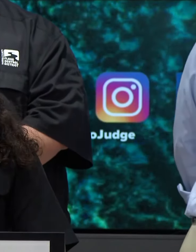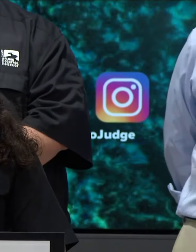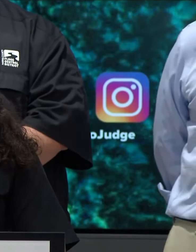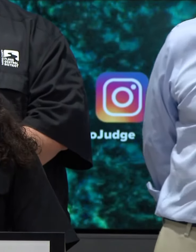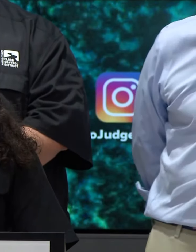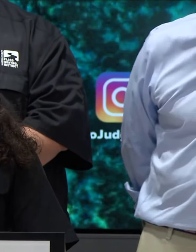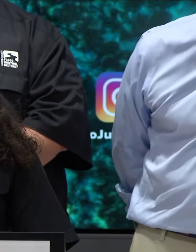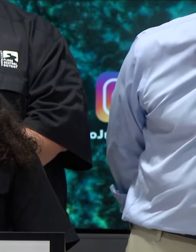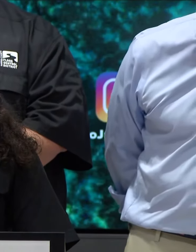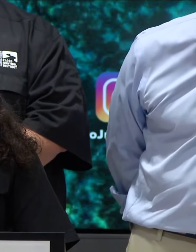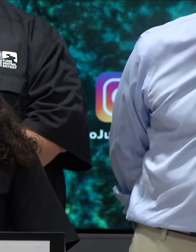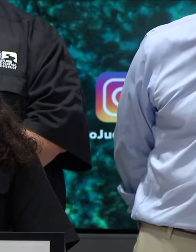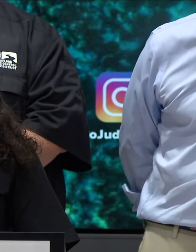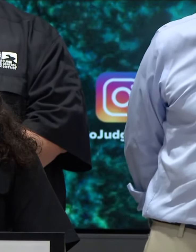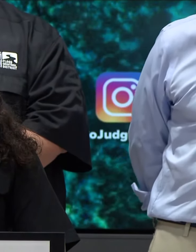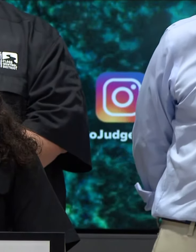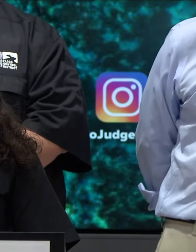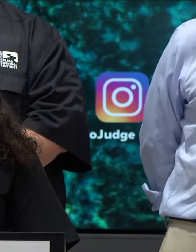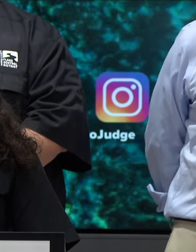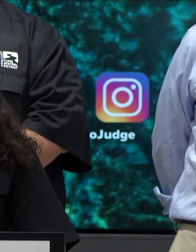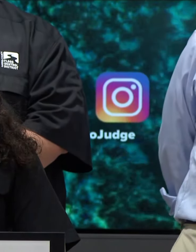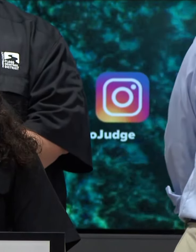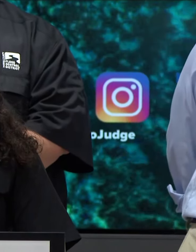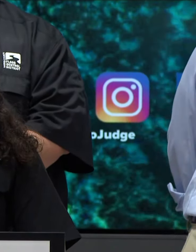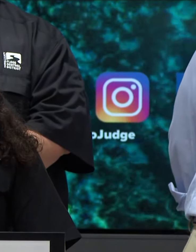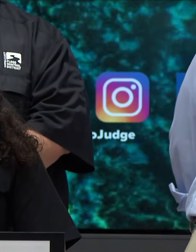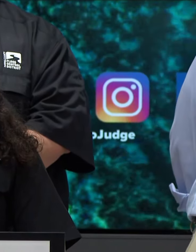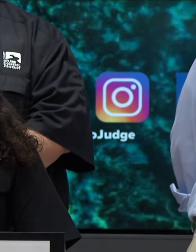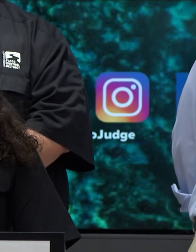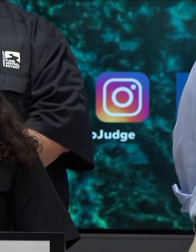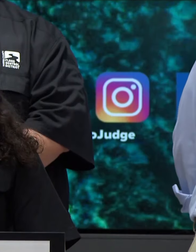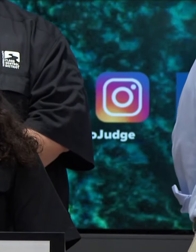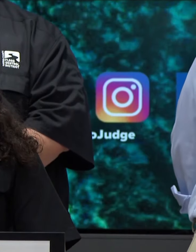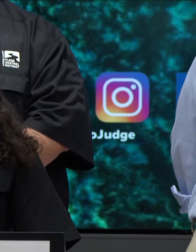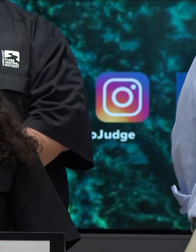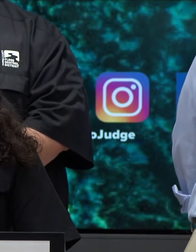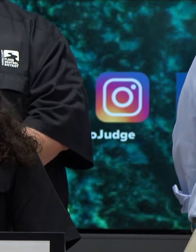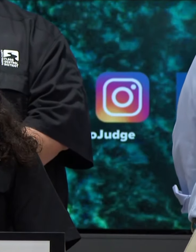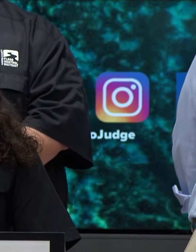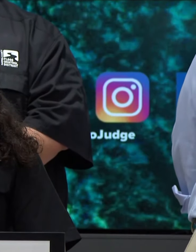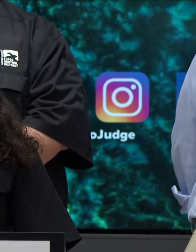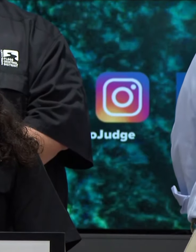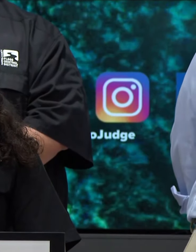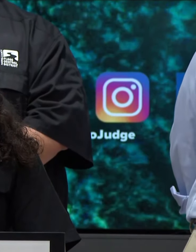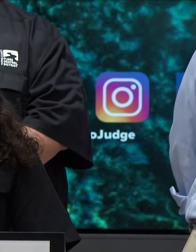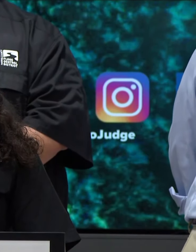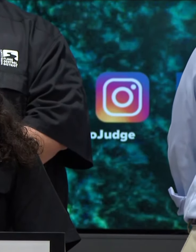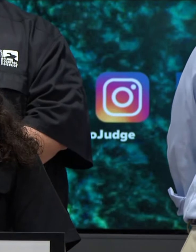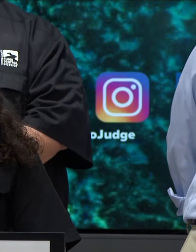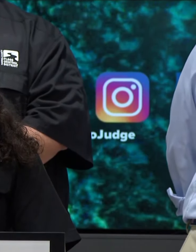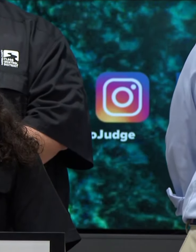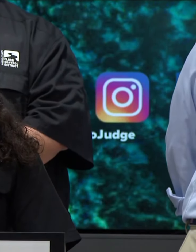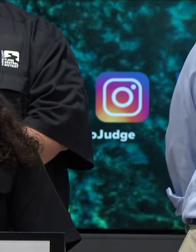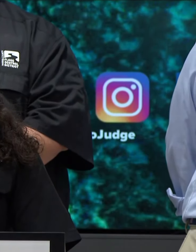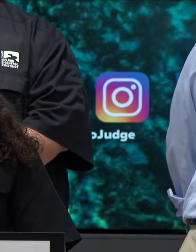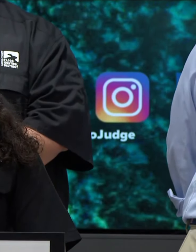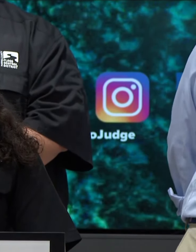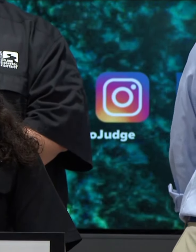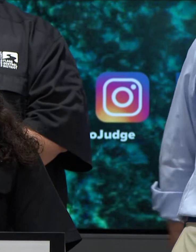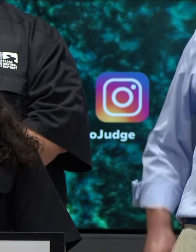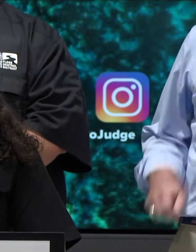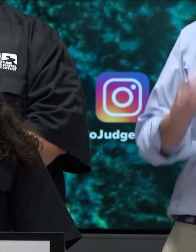entonces ahora lo más seguro es que el número haya mejorado aún más. Me agradezco que CenterPoint esté aquí presente para